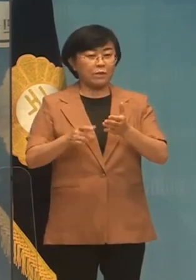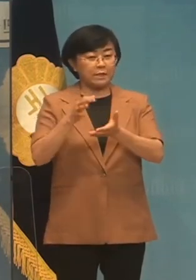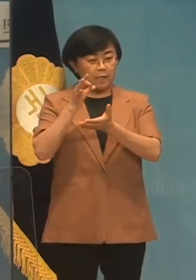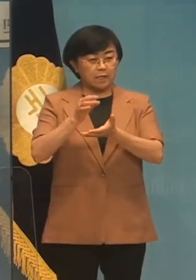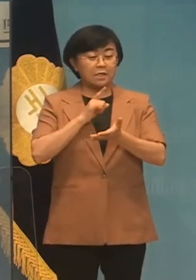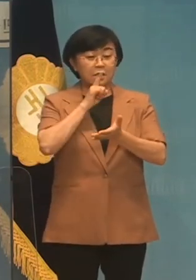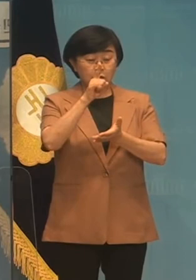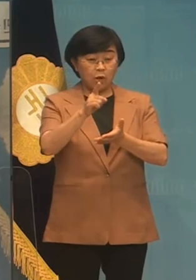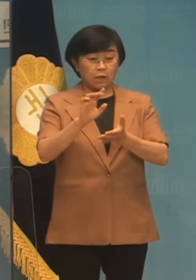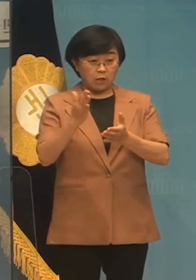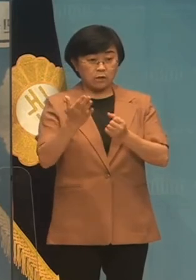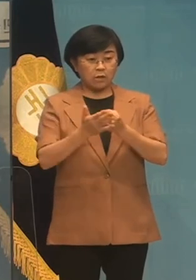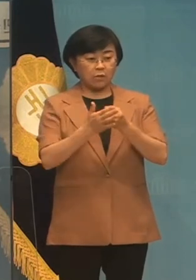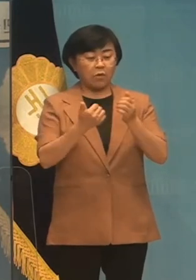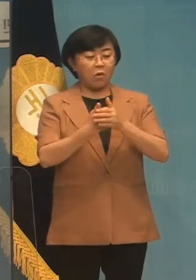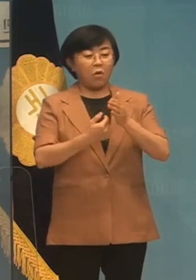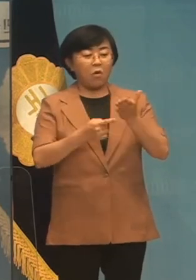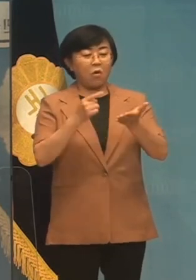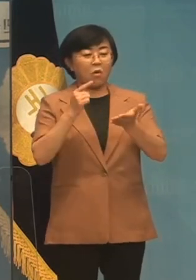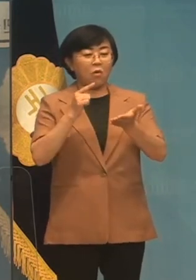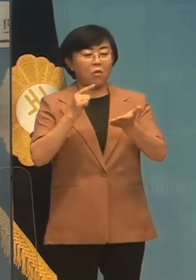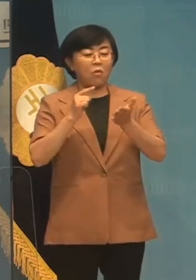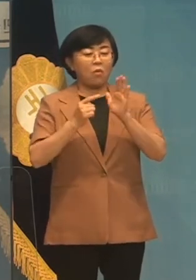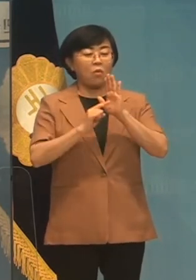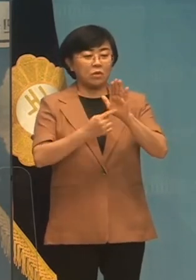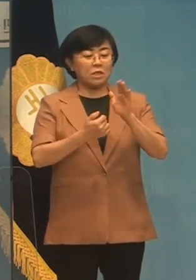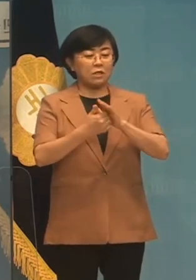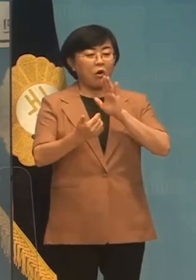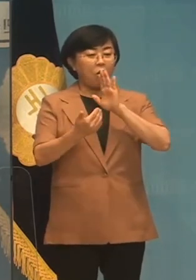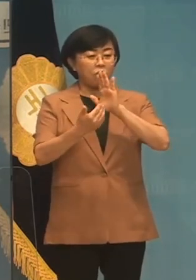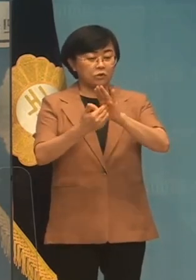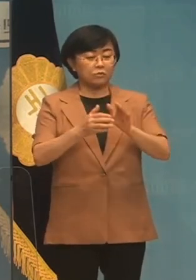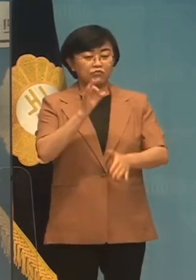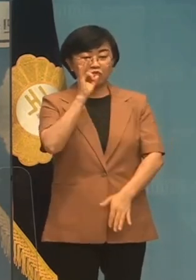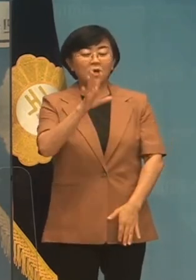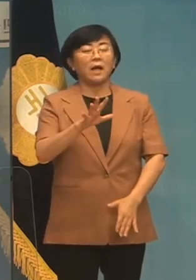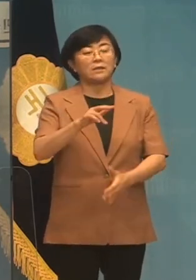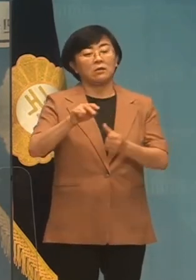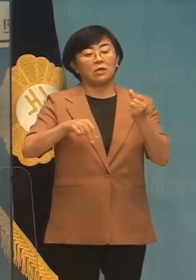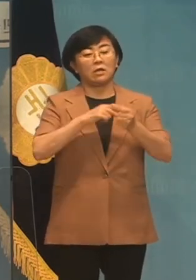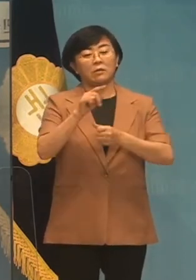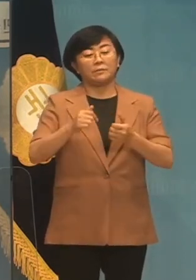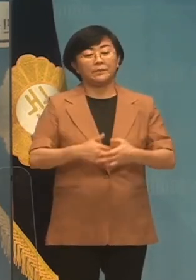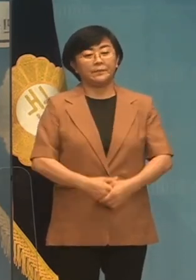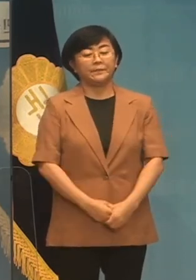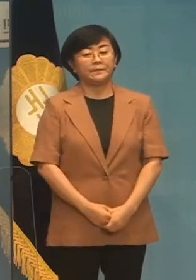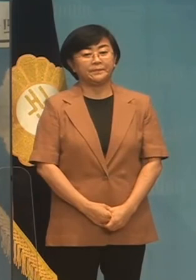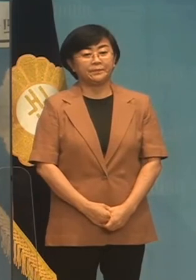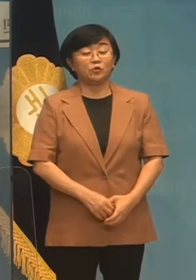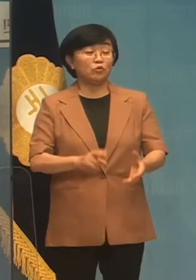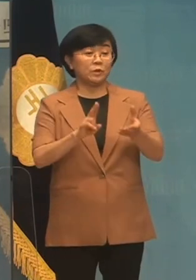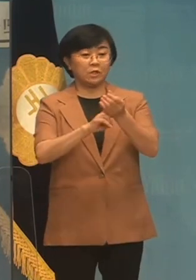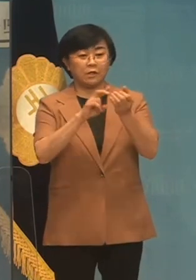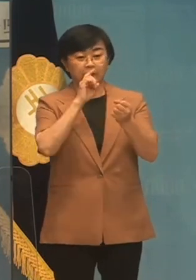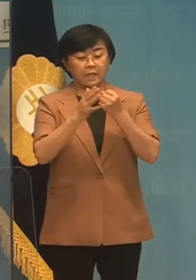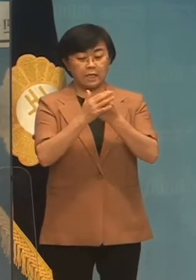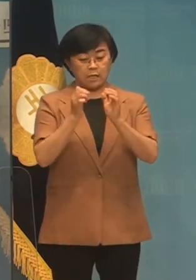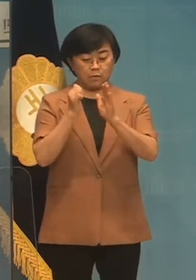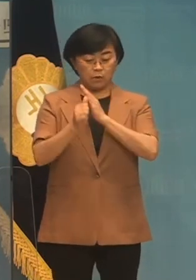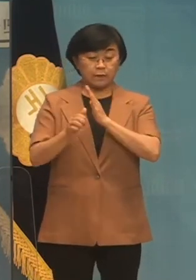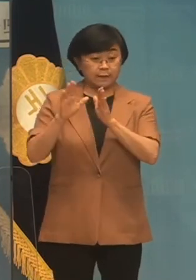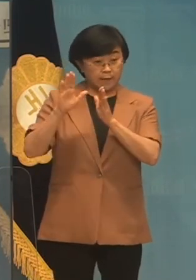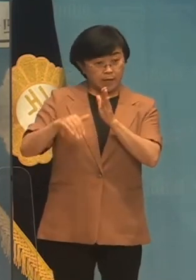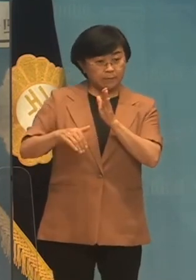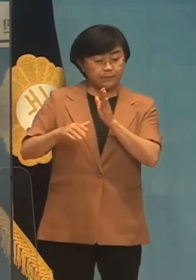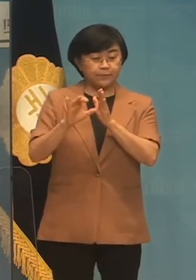있었고 고지 거부는 불가하다고 명시되어 있었습니다. 그리고 이 대표는